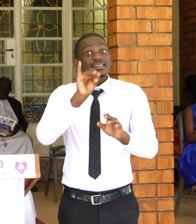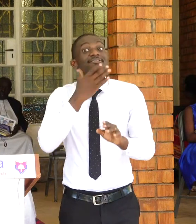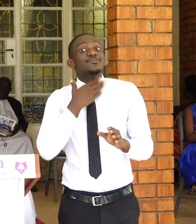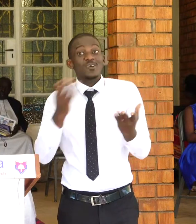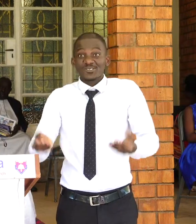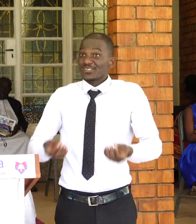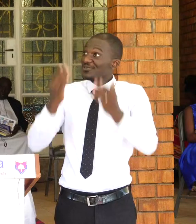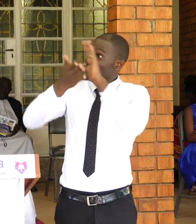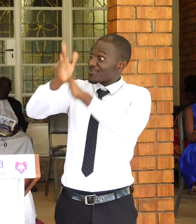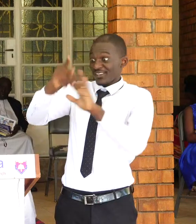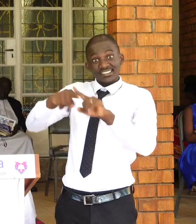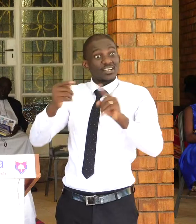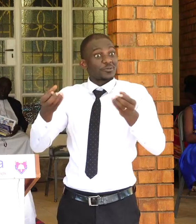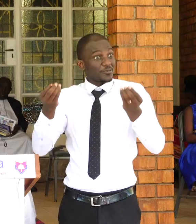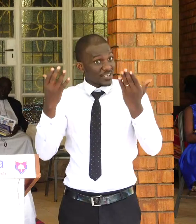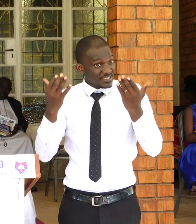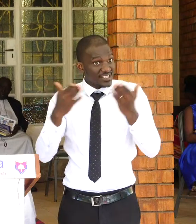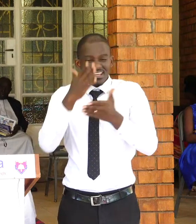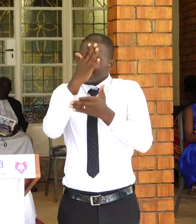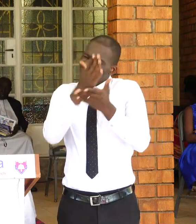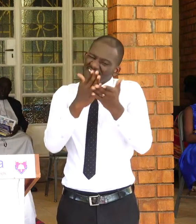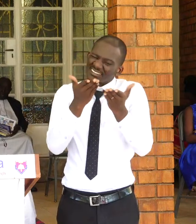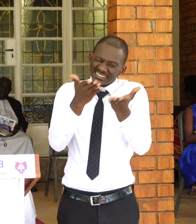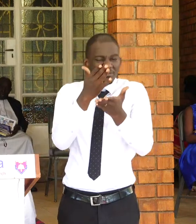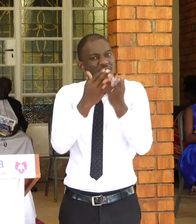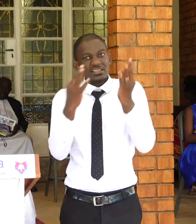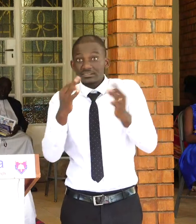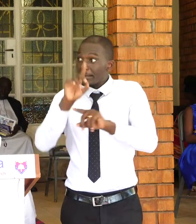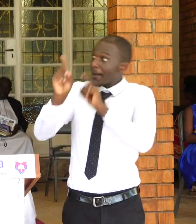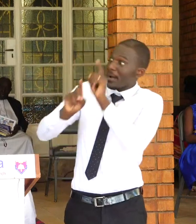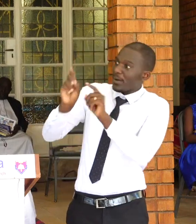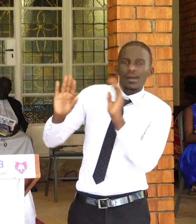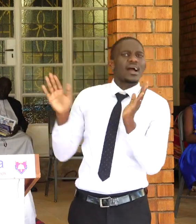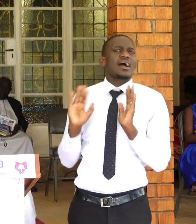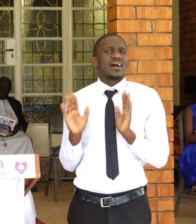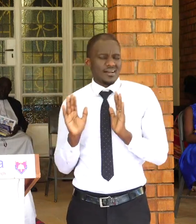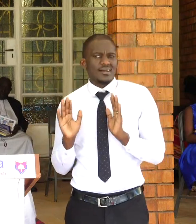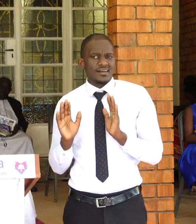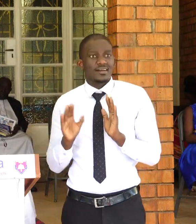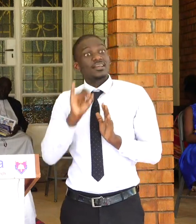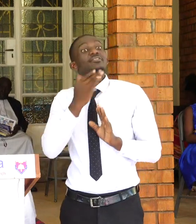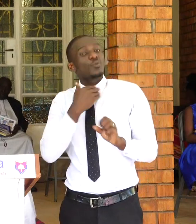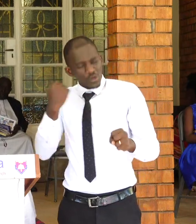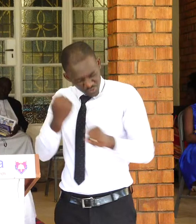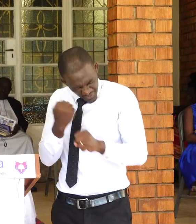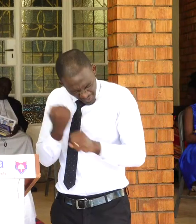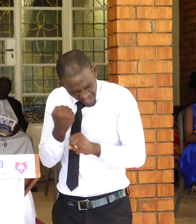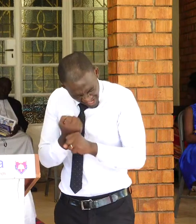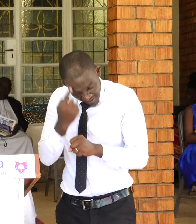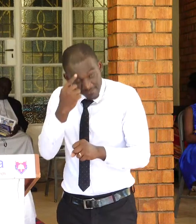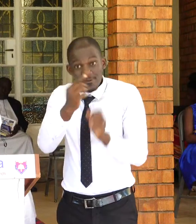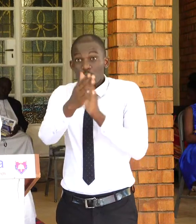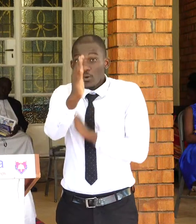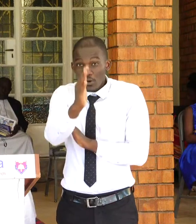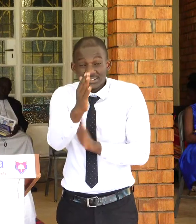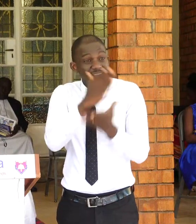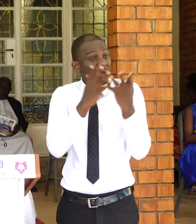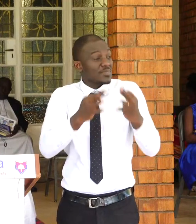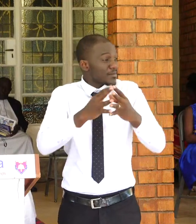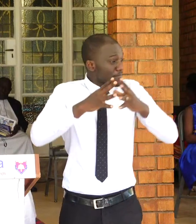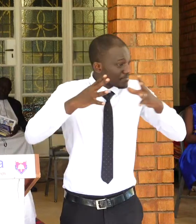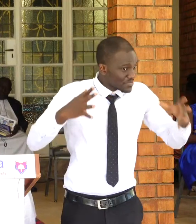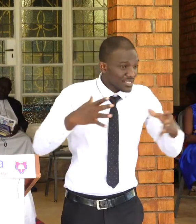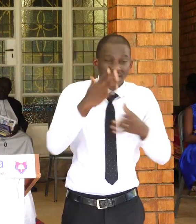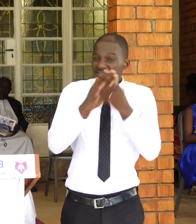saddaaka waliwo ebintu by'otalina kumala kwebuuza ng'onaakolera Katonda ekintu ekinene ng'onaakolera Katonda